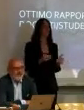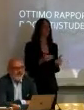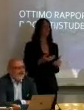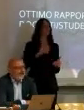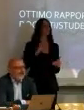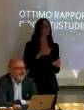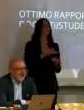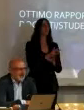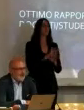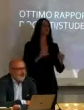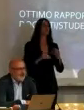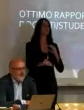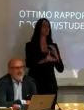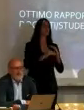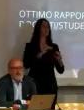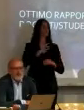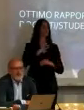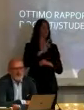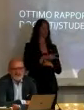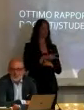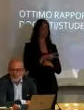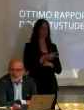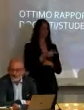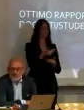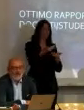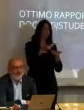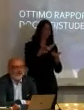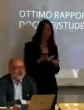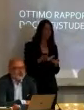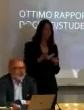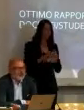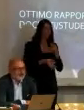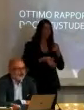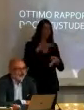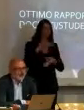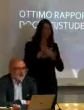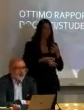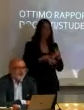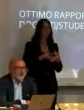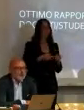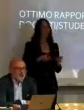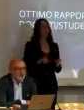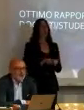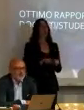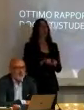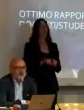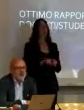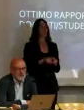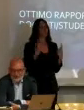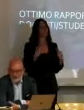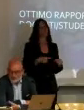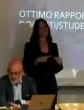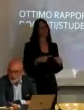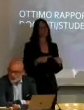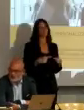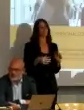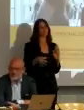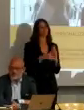vostre mail, a ricevervi in presenza, e quindi è un punto indubbio di forza.